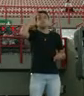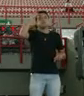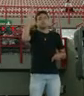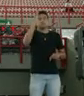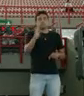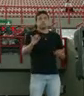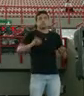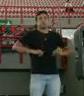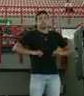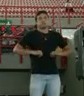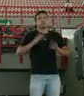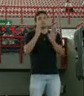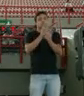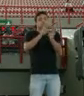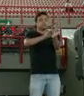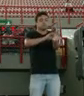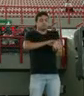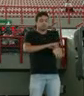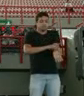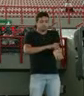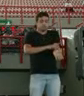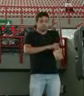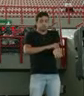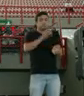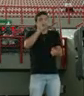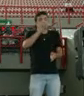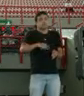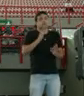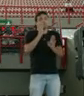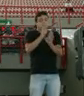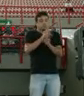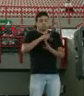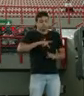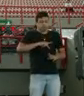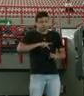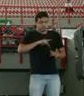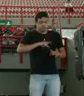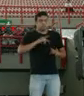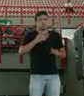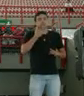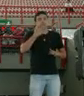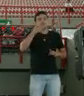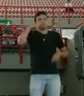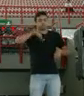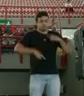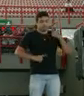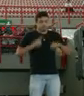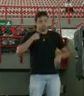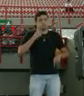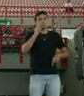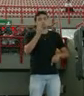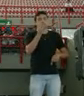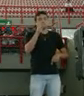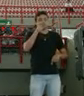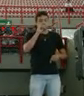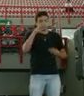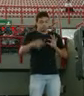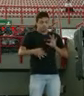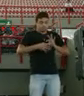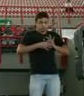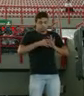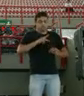brasileiros sofrem de quê? Diabetes, que é um distúrbio hormonal, que está associado ao pâncreas, que é uma glândula o